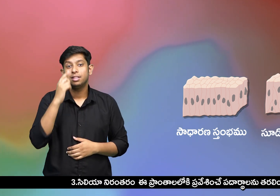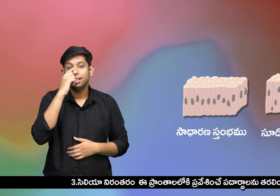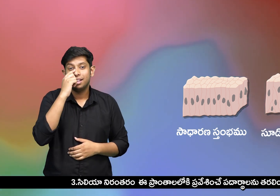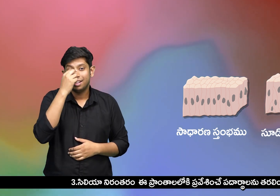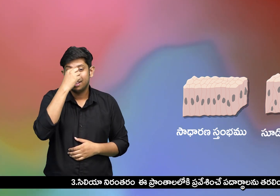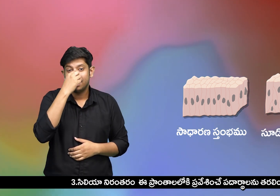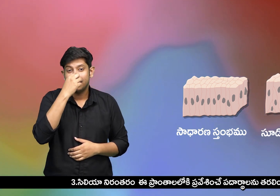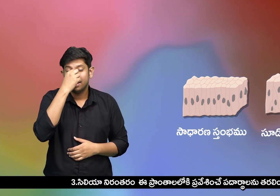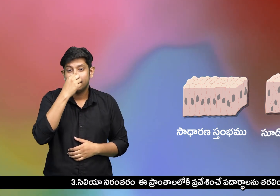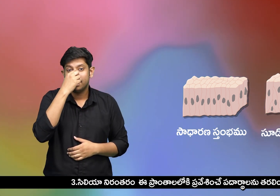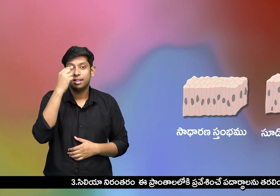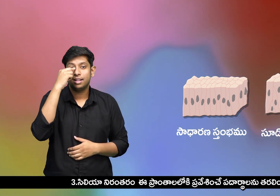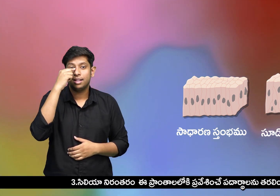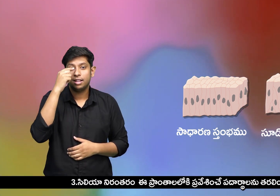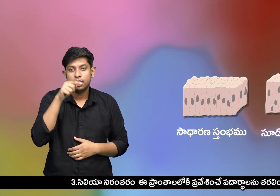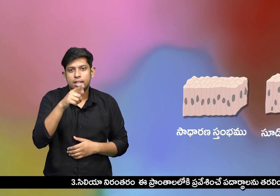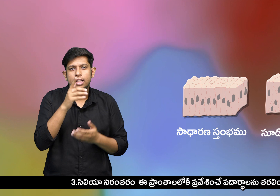3, సిలియా నిరంతరం